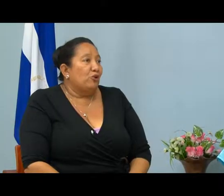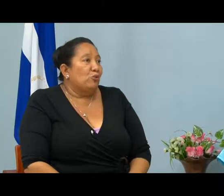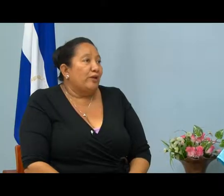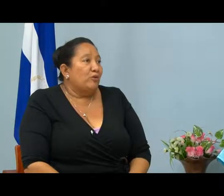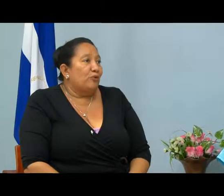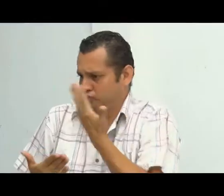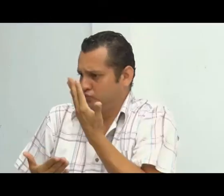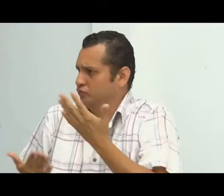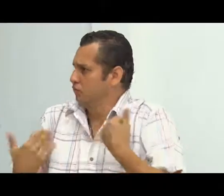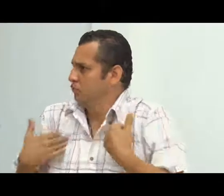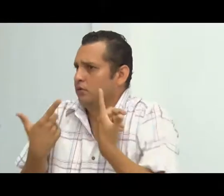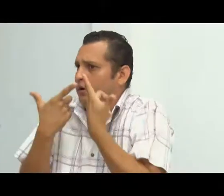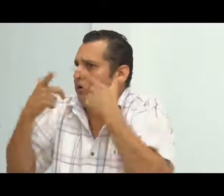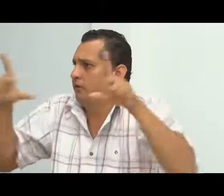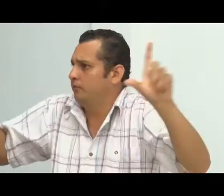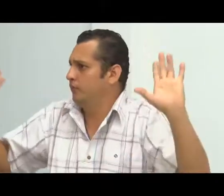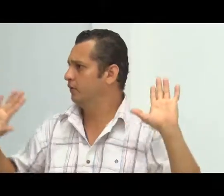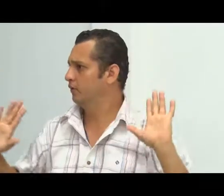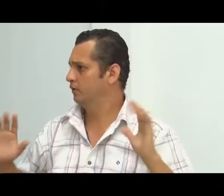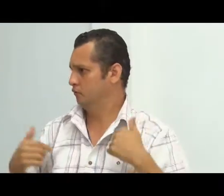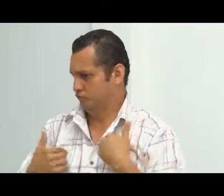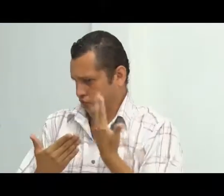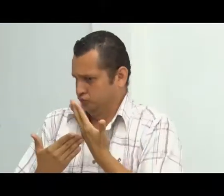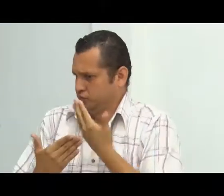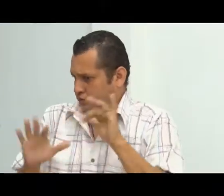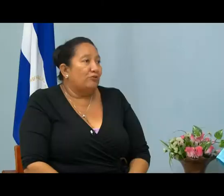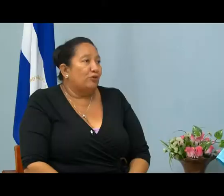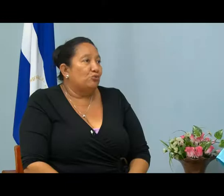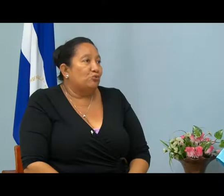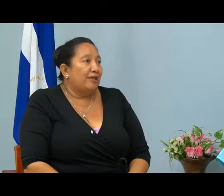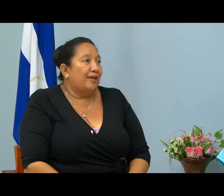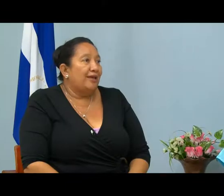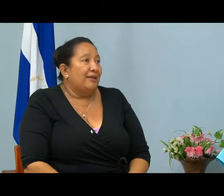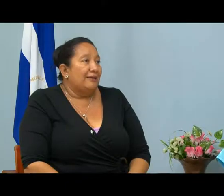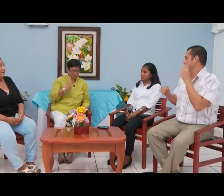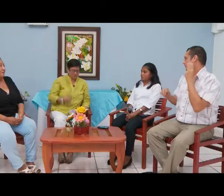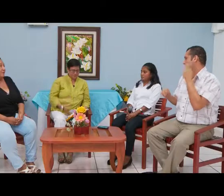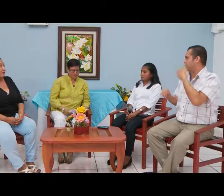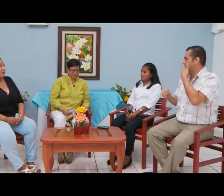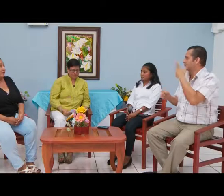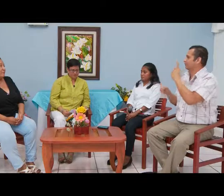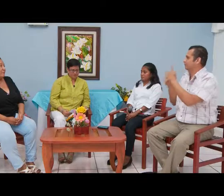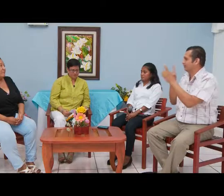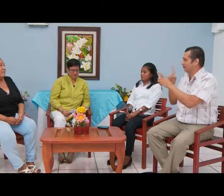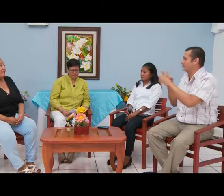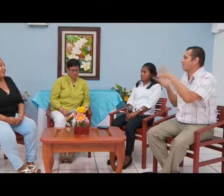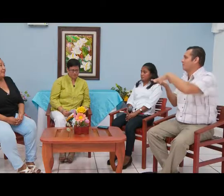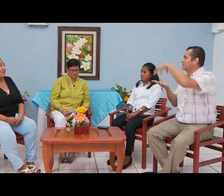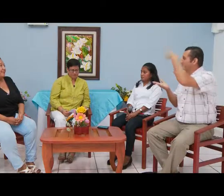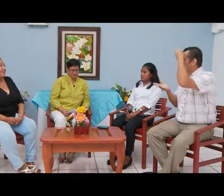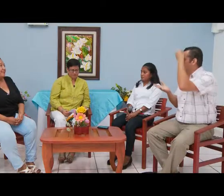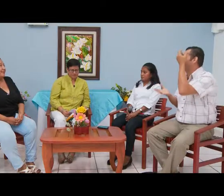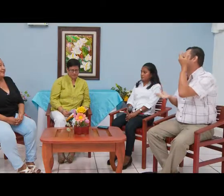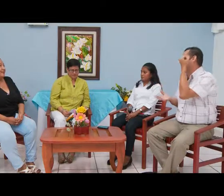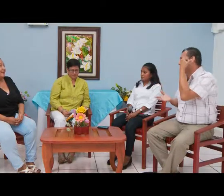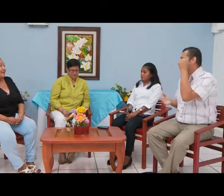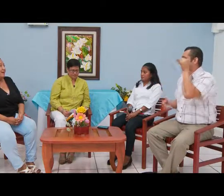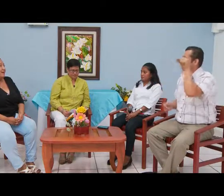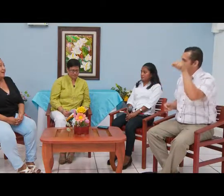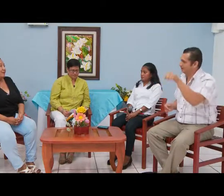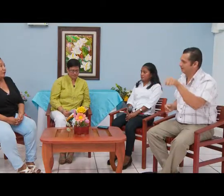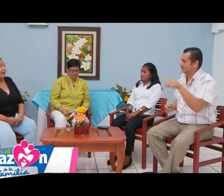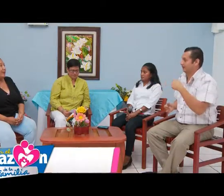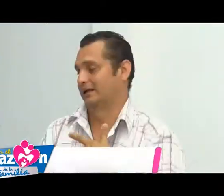Por ejemplo, yo Luis como discapacitado, yo soy libre ahora, yo estudié. Pero mi mamá y mi papá deben